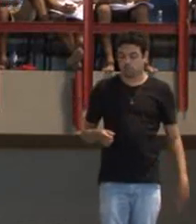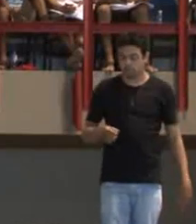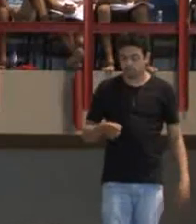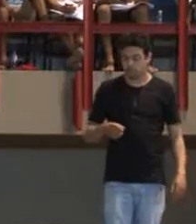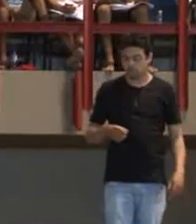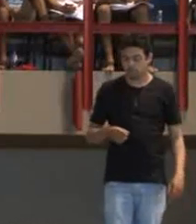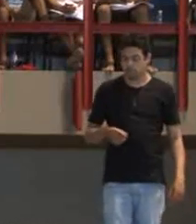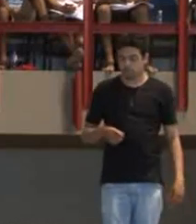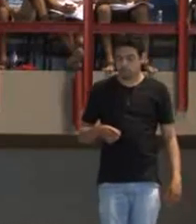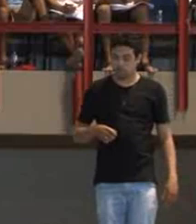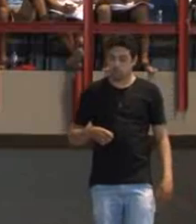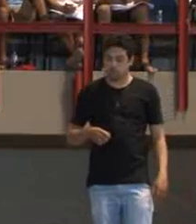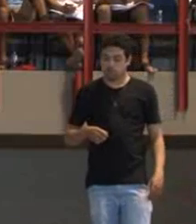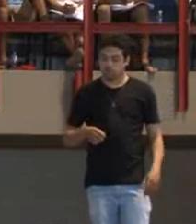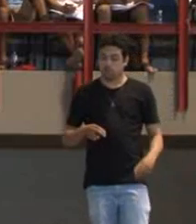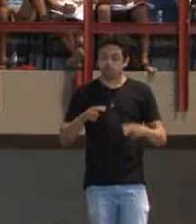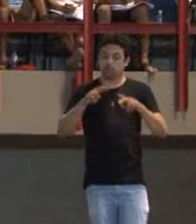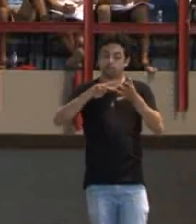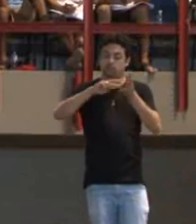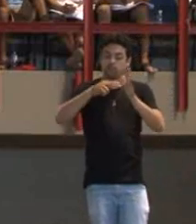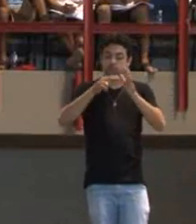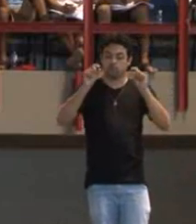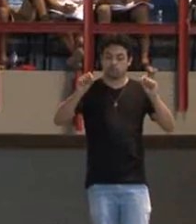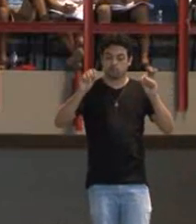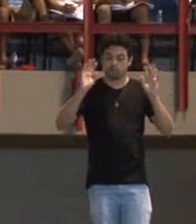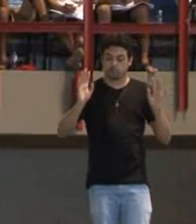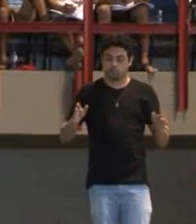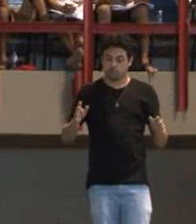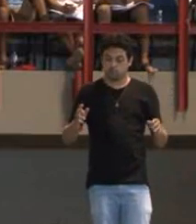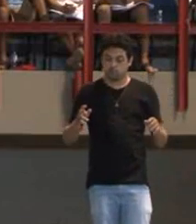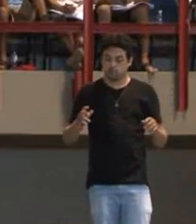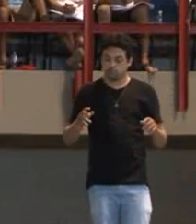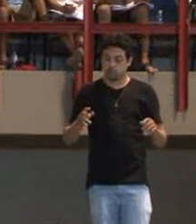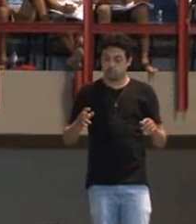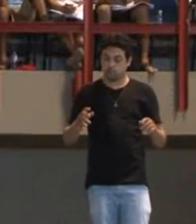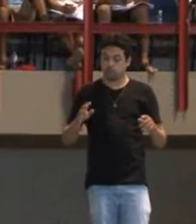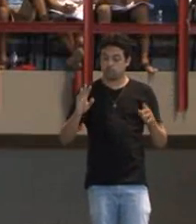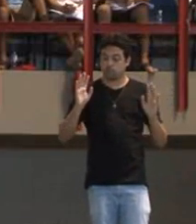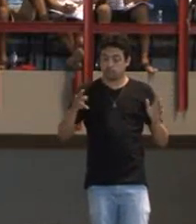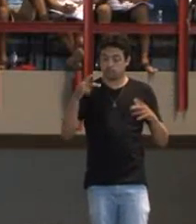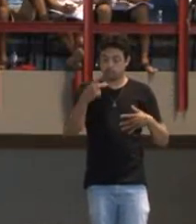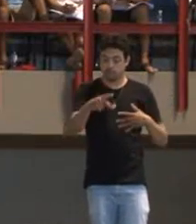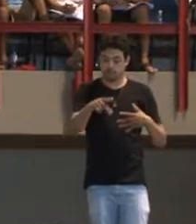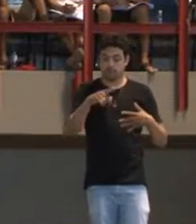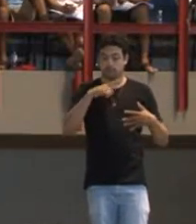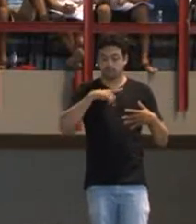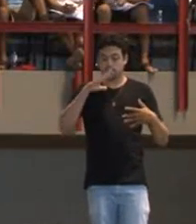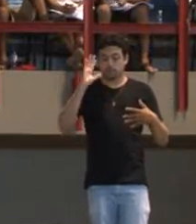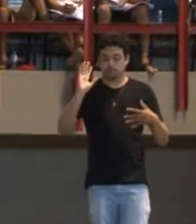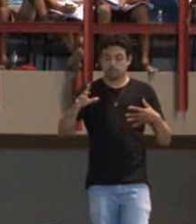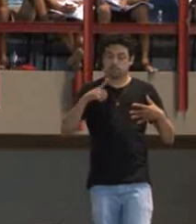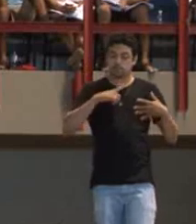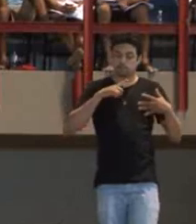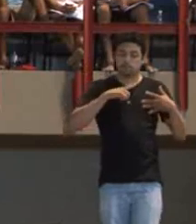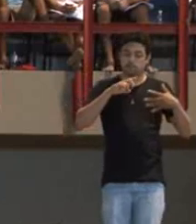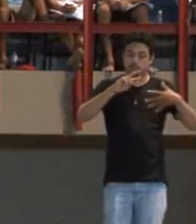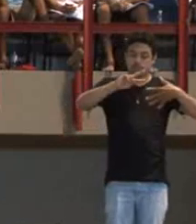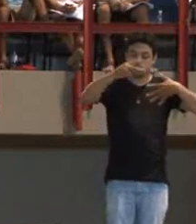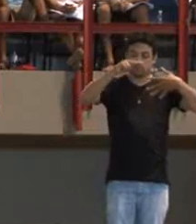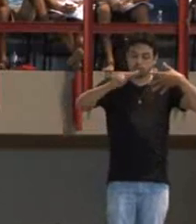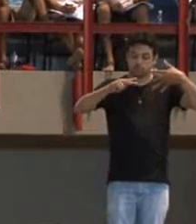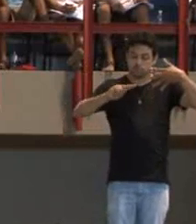entendeu. Presta atenção o que é que eu quero dizer. Presta atenção. Aqui, as alternativas